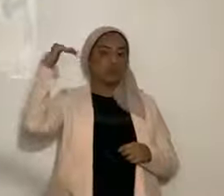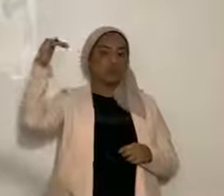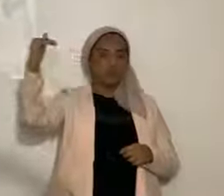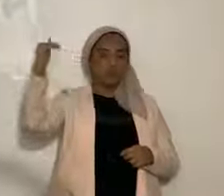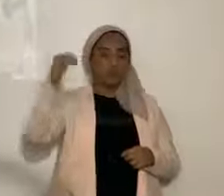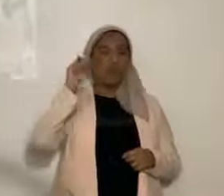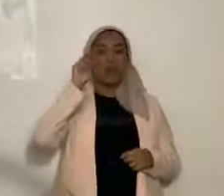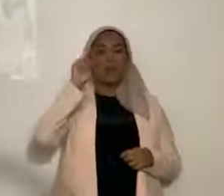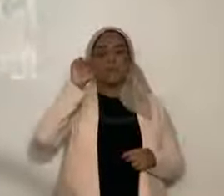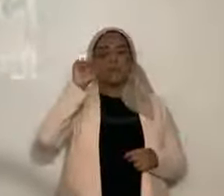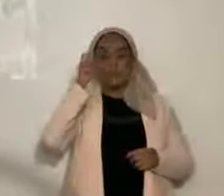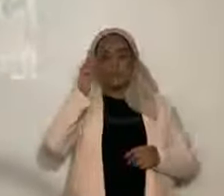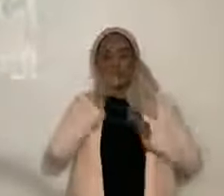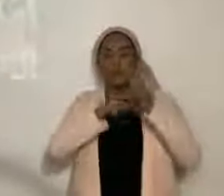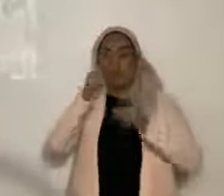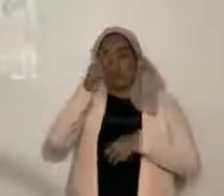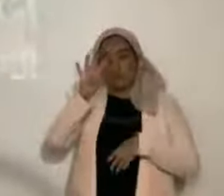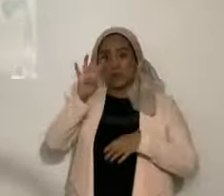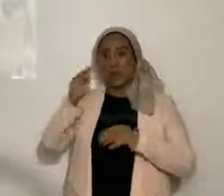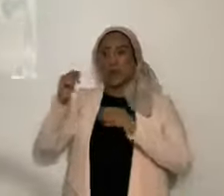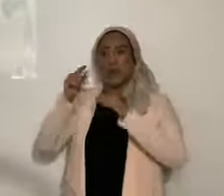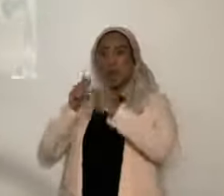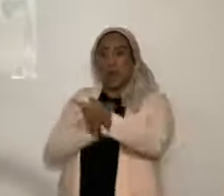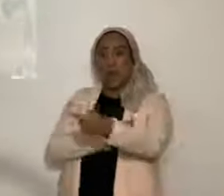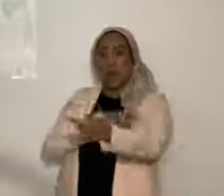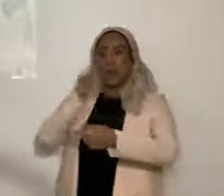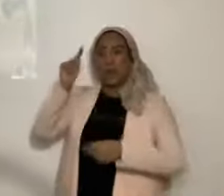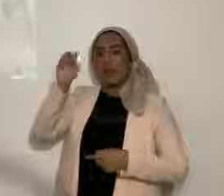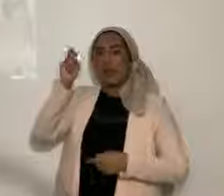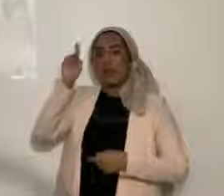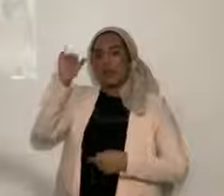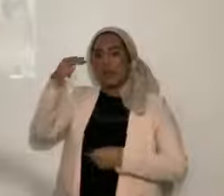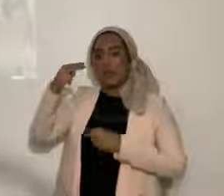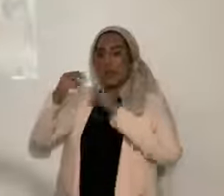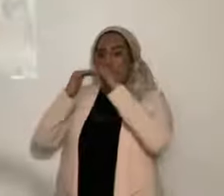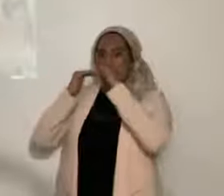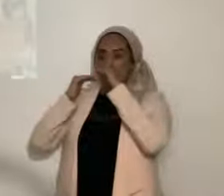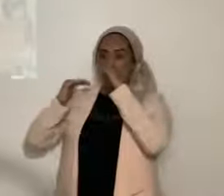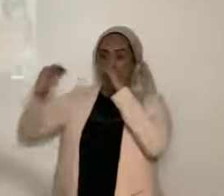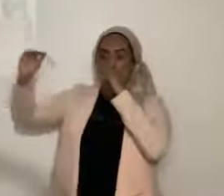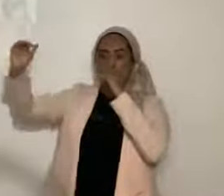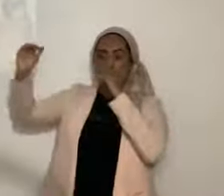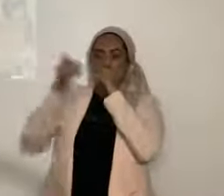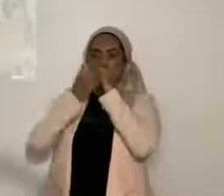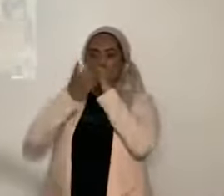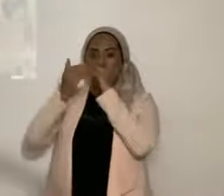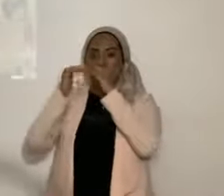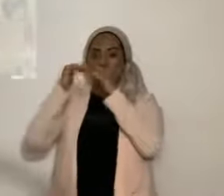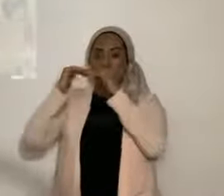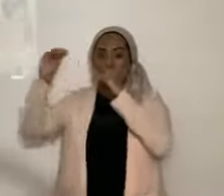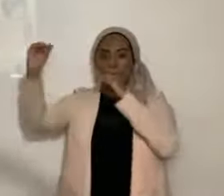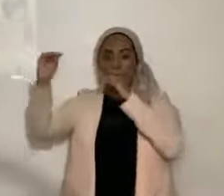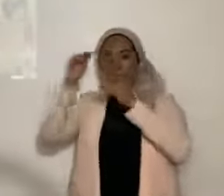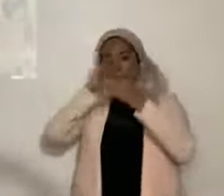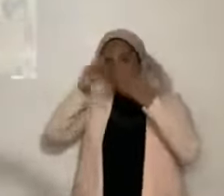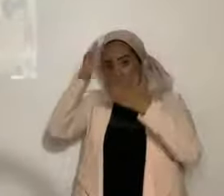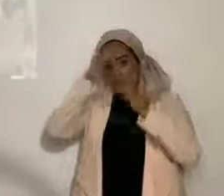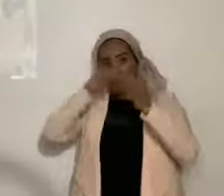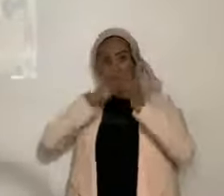Mateo 24, 31 es un toque largo, tequía gadol, ta, ¿sí? Dando a entender el